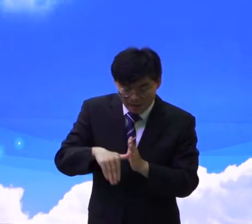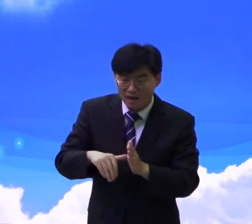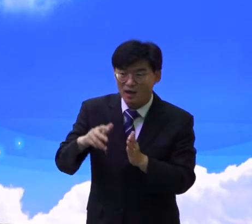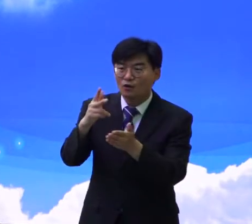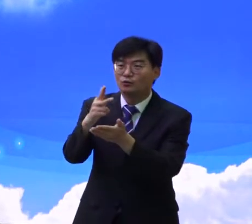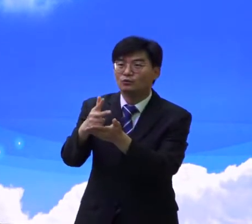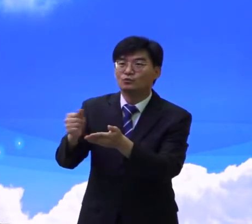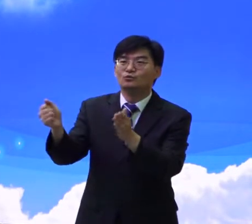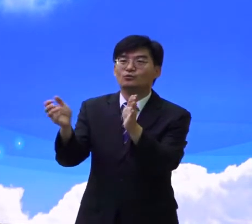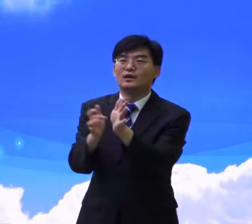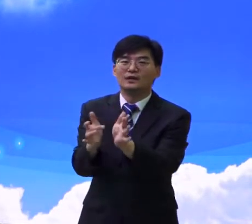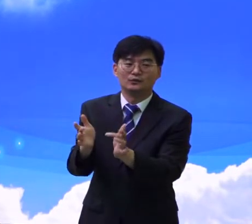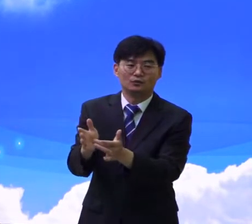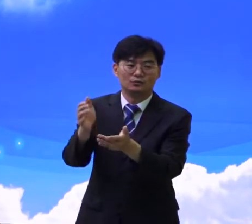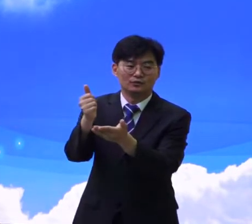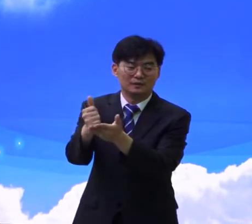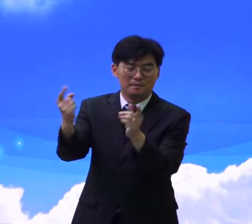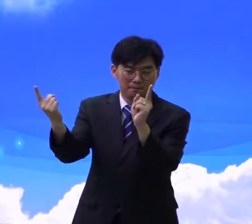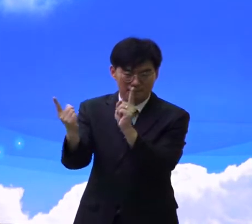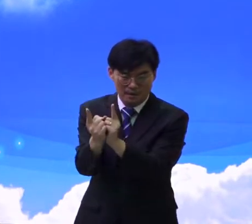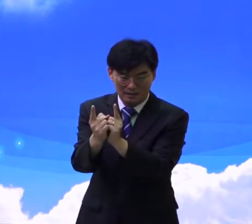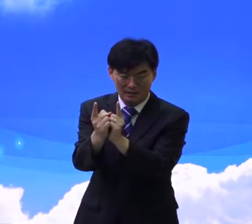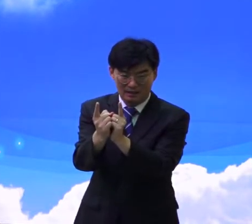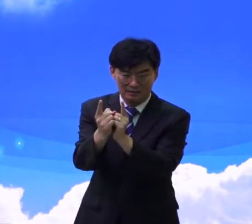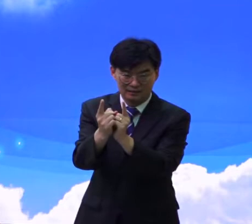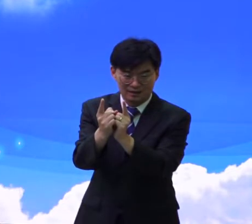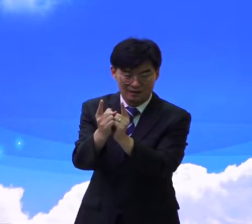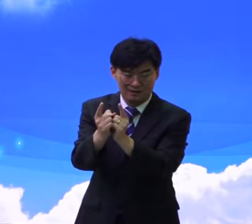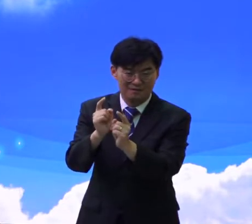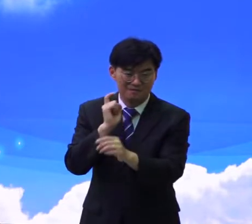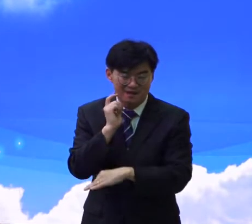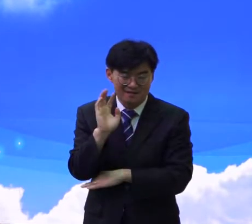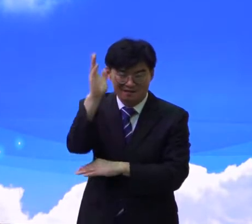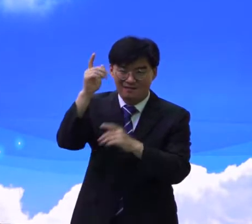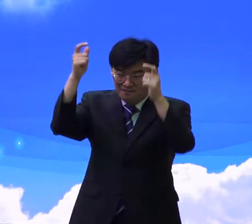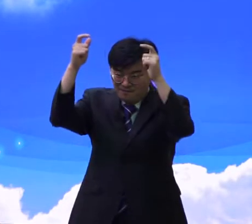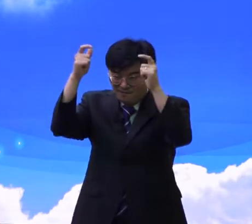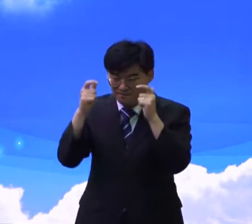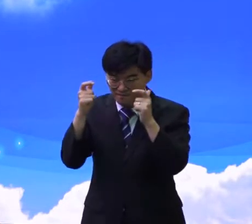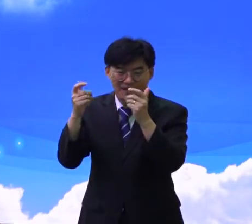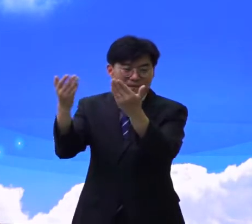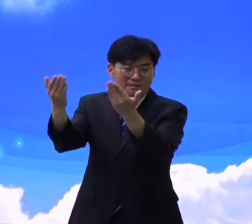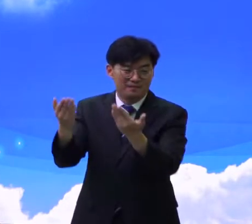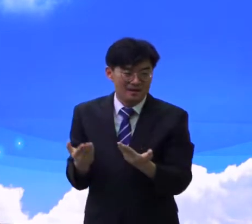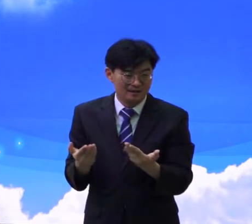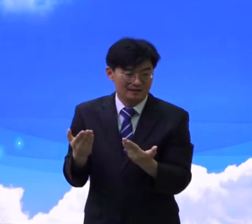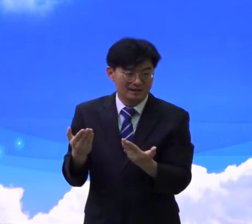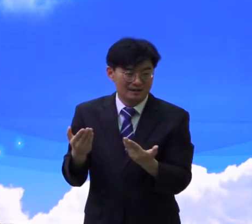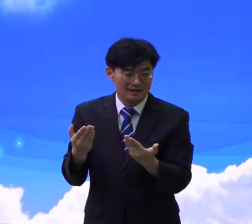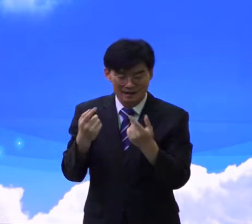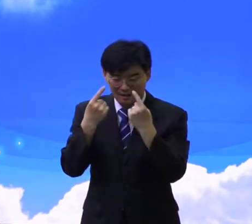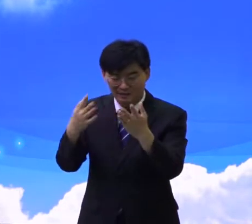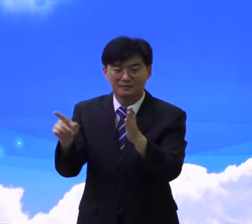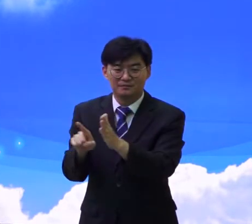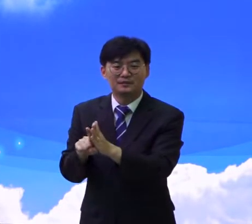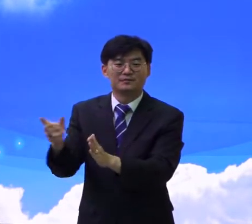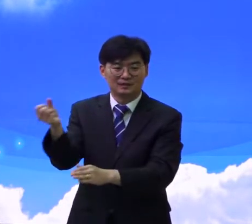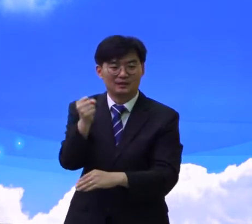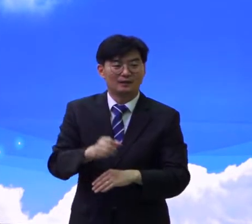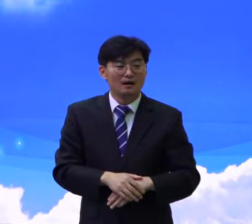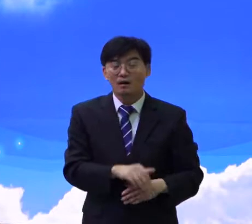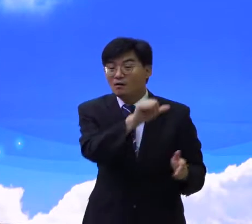의로우신 재판장이 그날에 내게 주실 것이다. 바울은 이런 확신으로 달려갈 길을 마치고